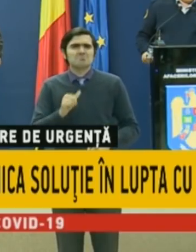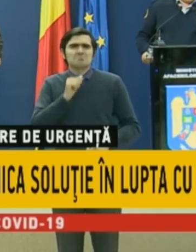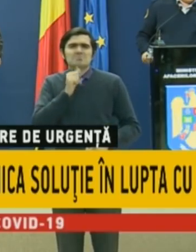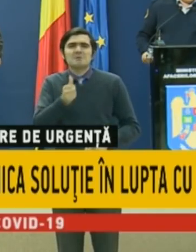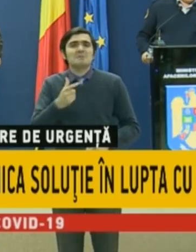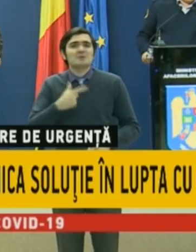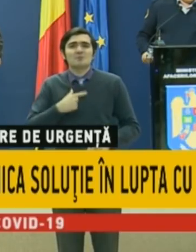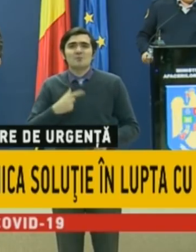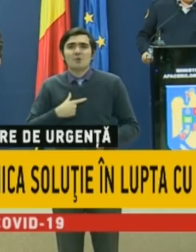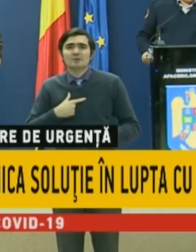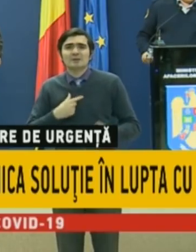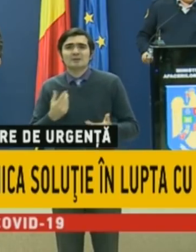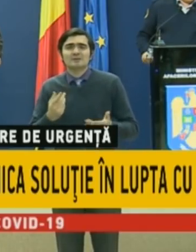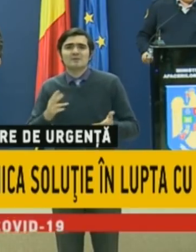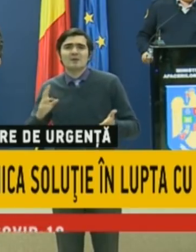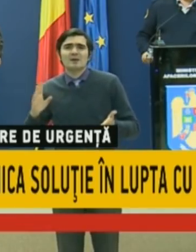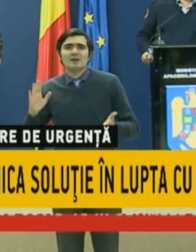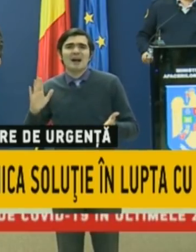atingă într-atât de rău,